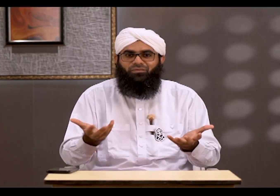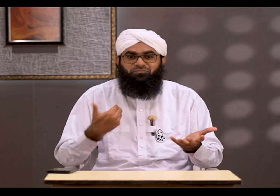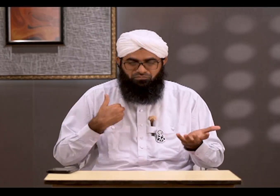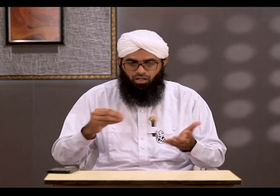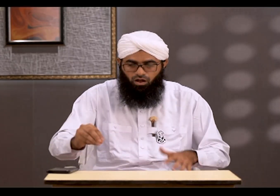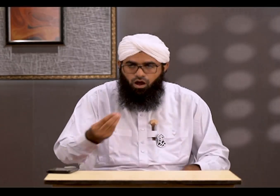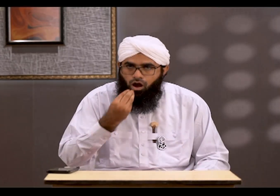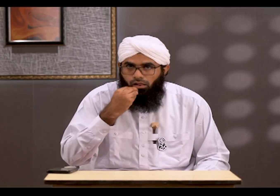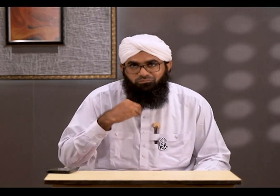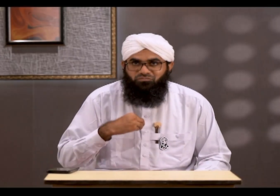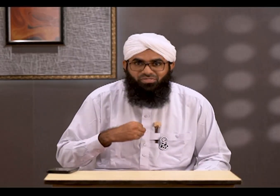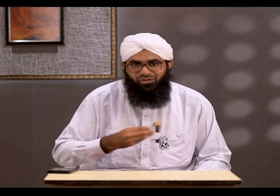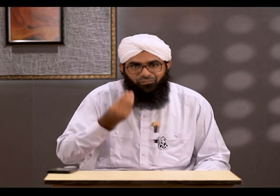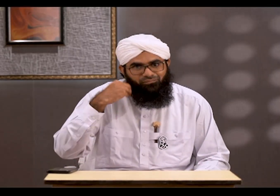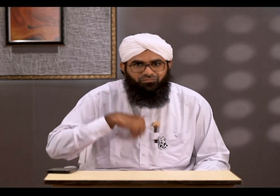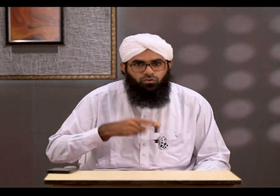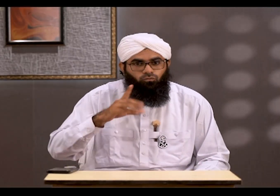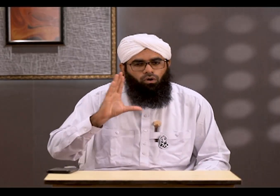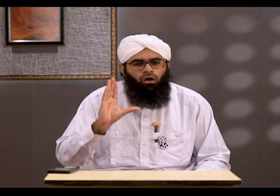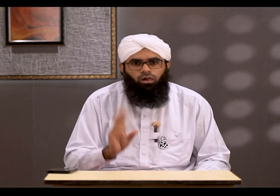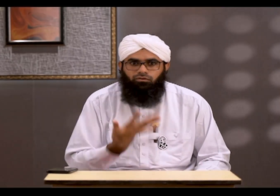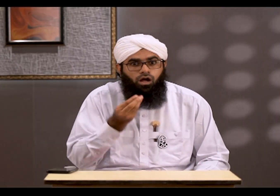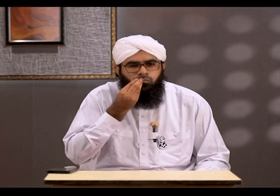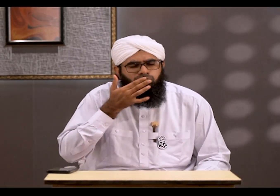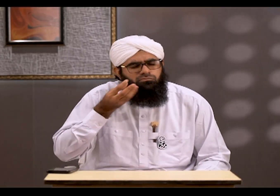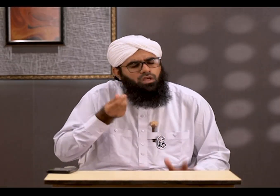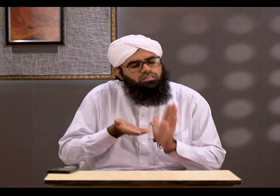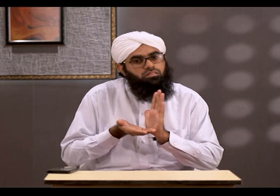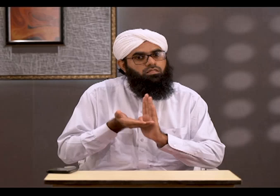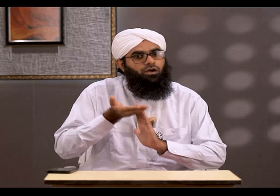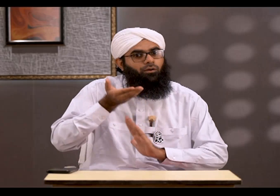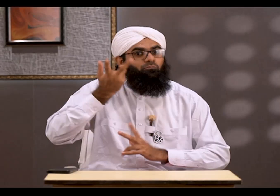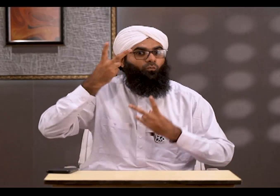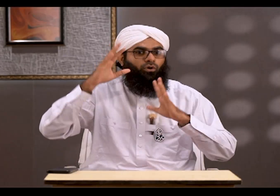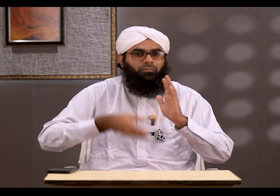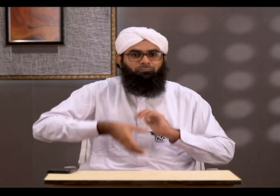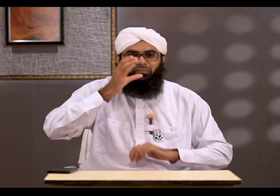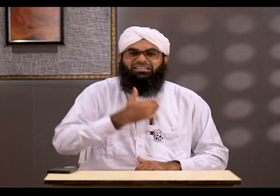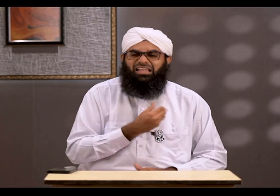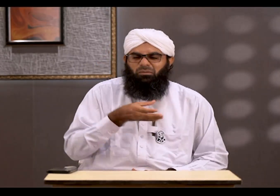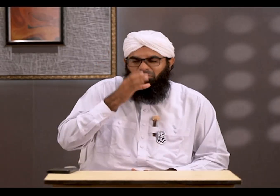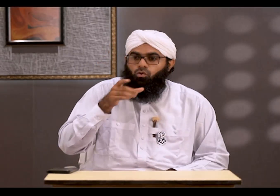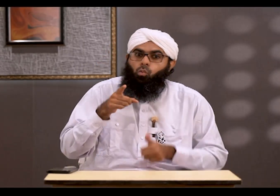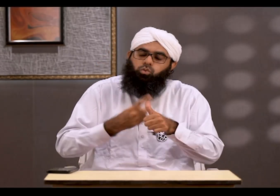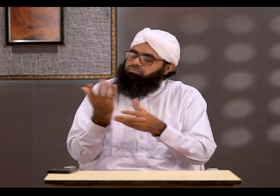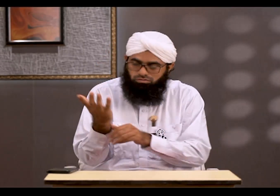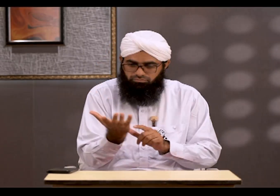کمی نہ ہوگی بلکہ زیادتی ہوتی جائے گی۔ اگر پانی وغیرہ کی خواہش ہوگی تو پانی کے برتن خود ہاتھ میں آ جائیں گے۔ ان میں